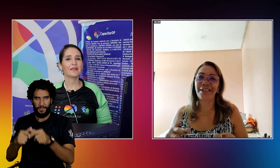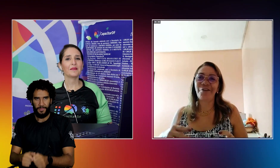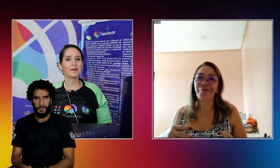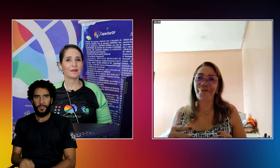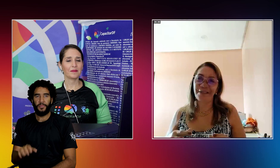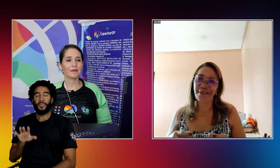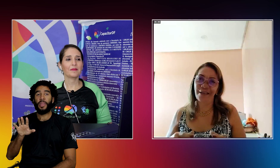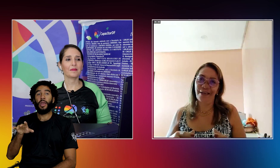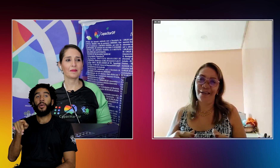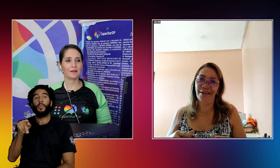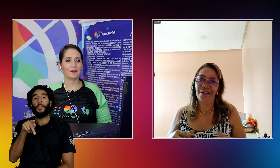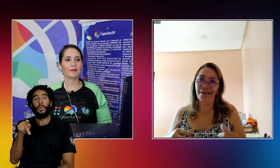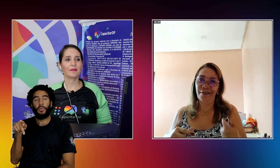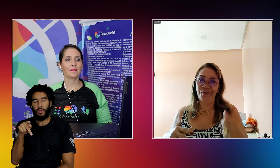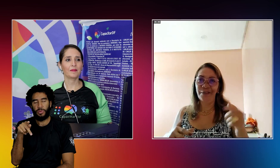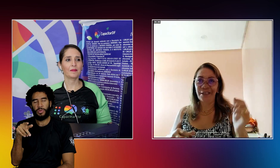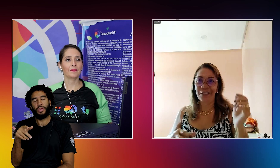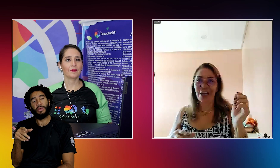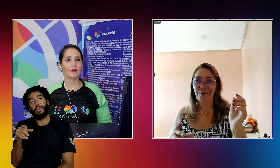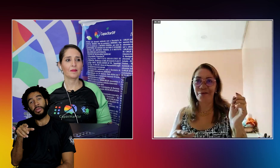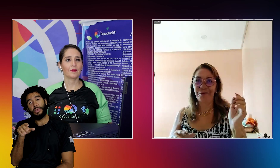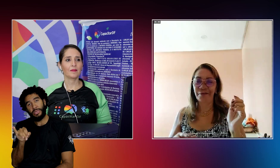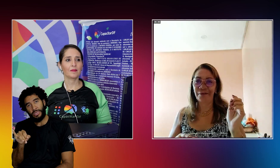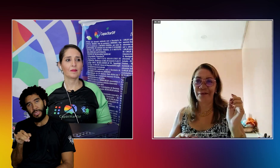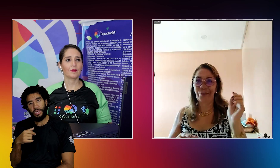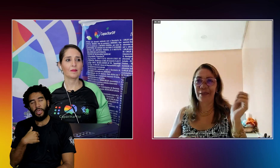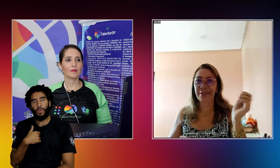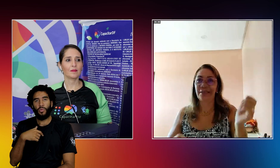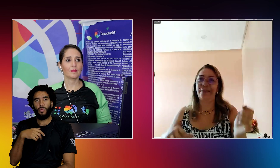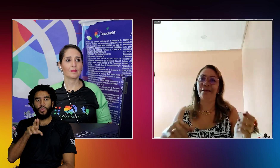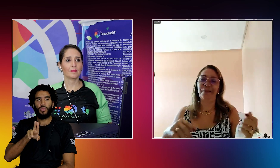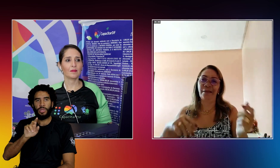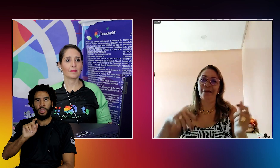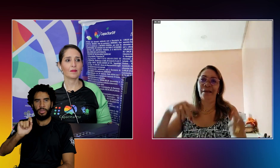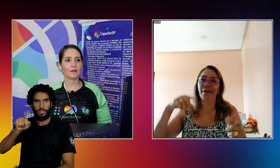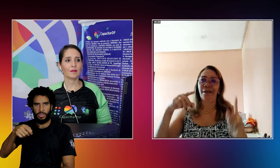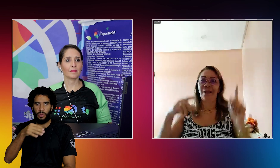se eu fizer um sinal tipo assim,